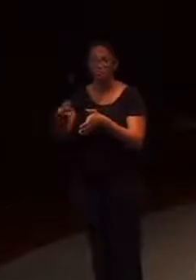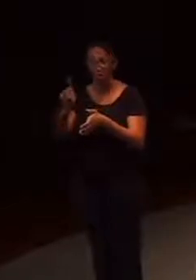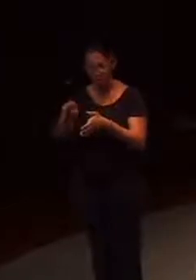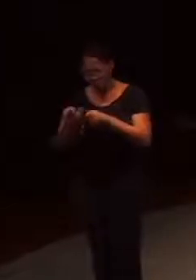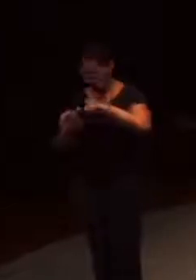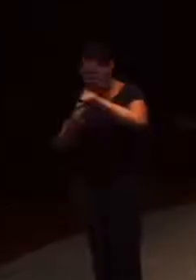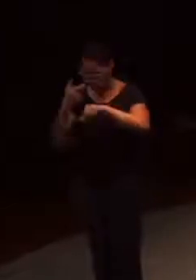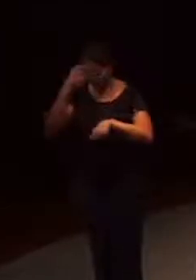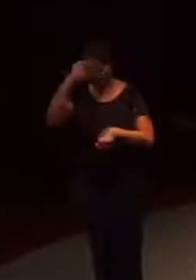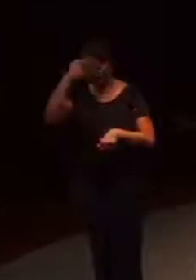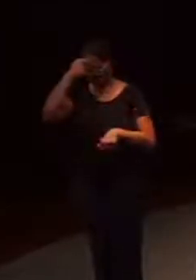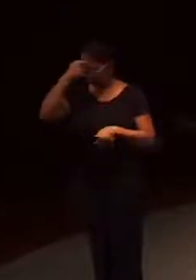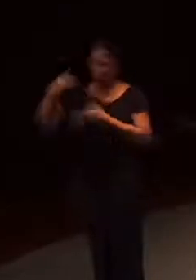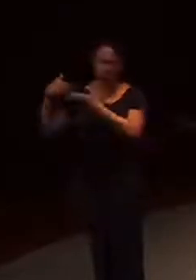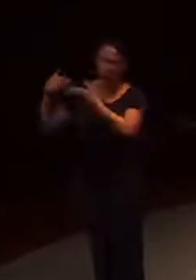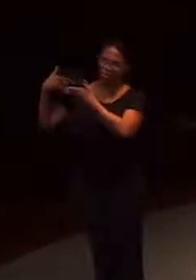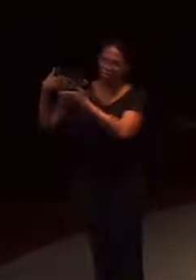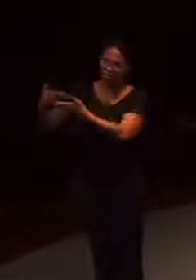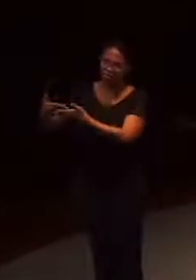de uma cultura, mas também